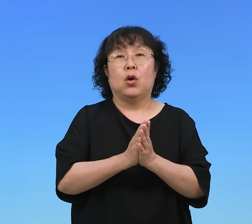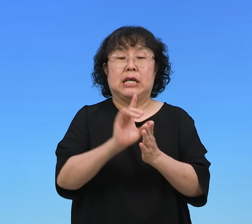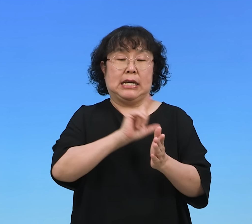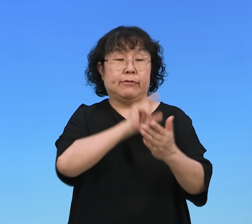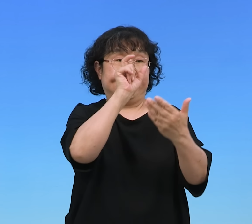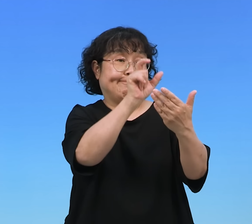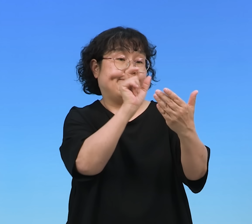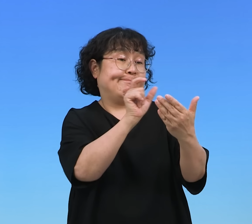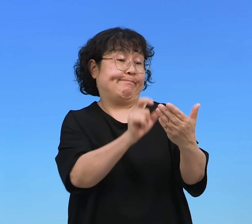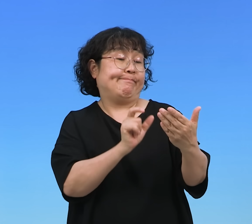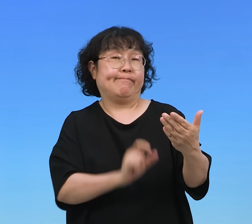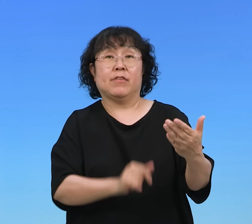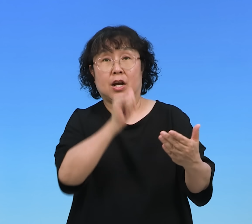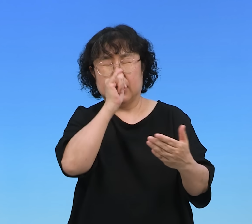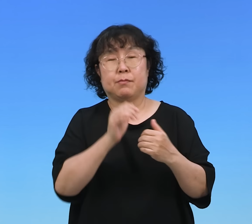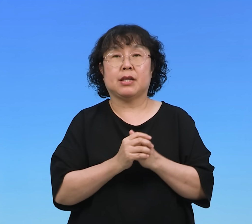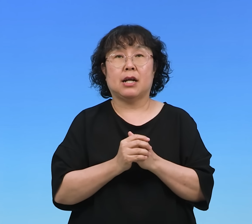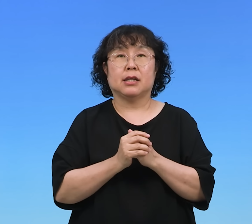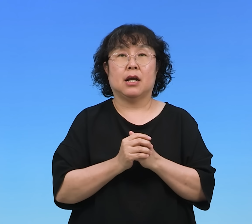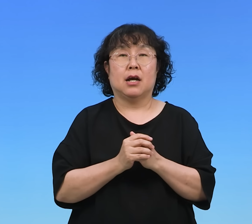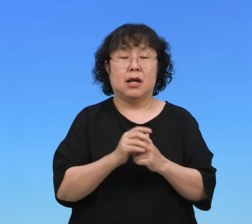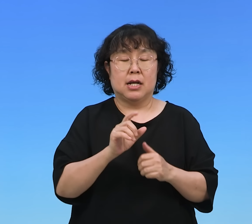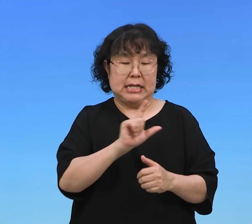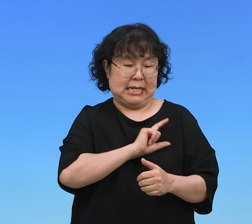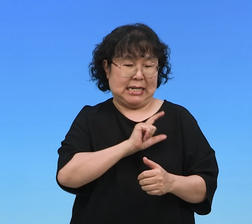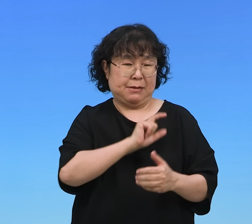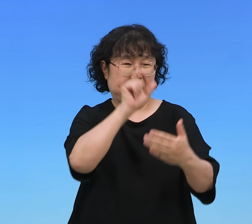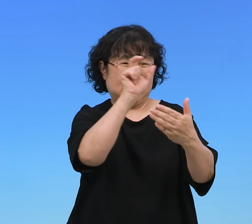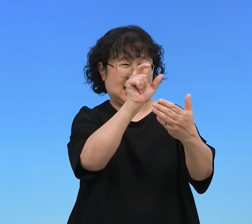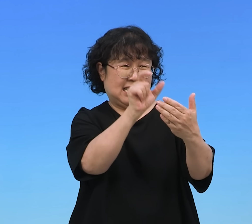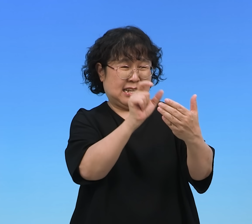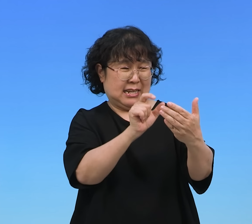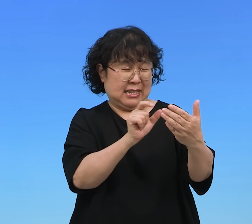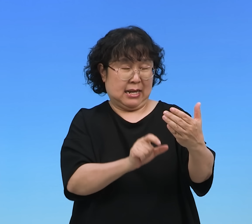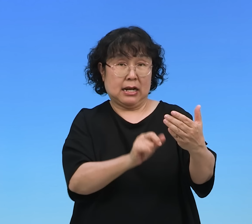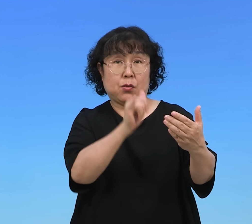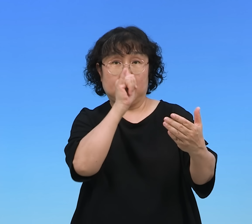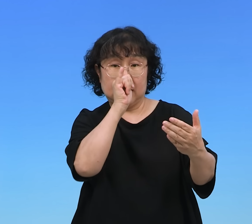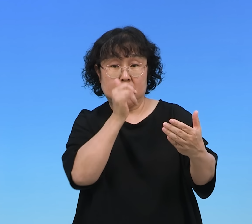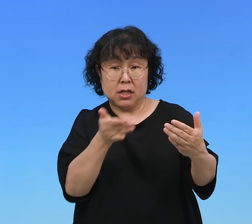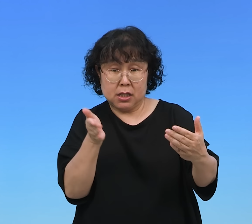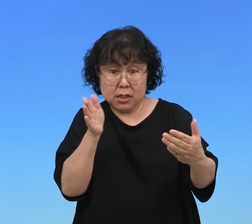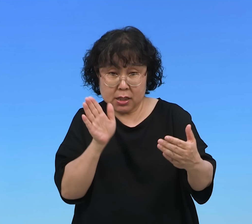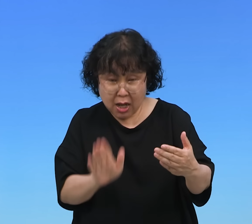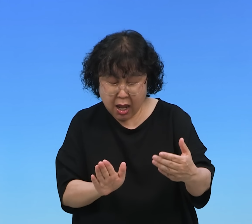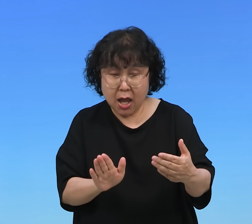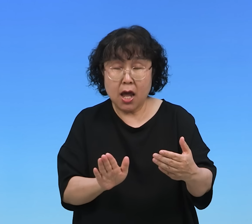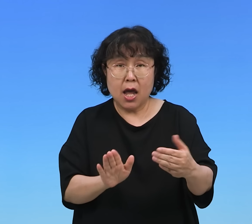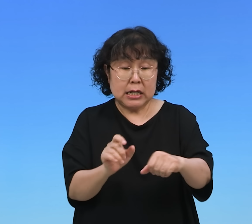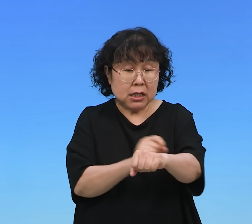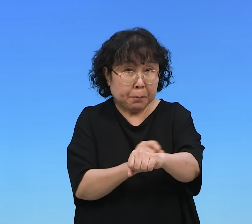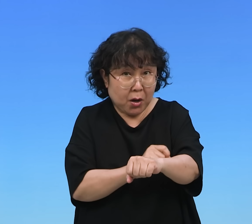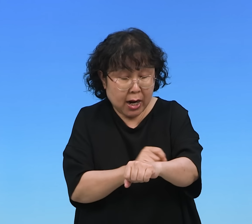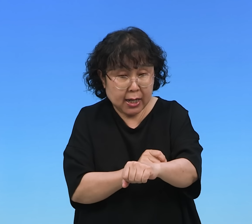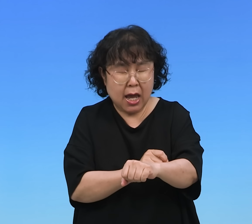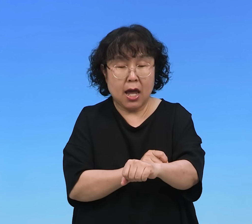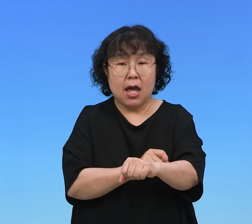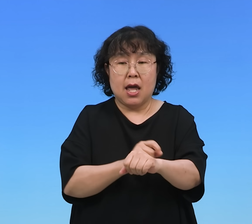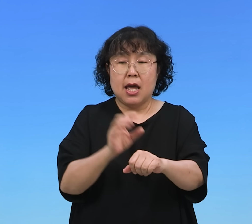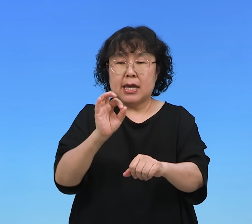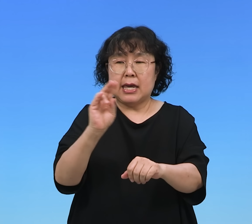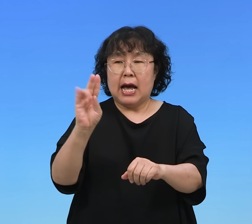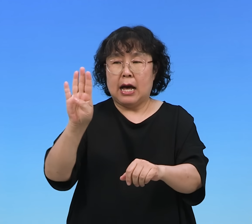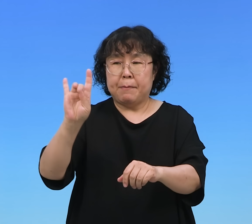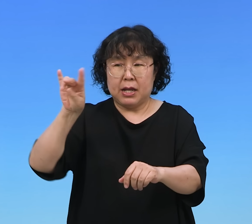뭐냐면은 계속 이게 무슨 동사무소처럼 이름이 쫙 나오는데 야벳에 이르러 가져오는 그 인생에 대한